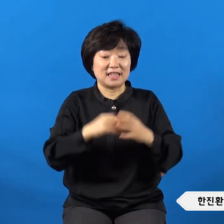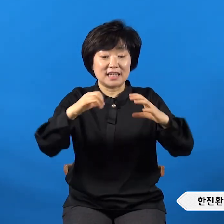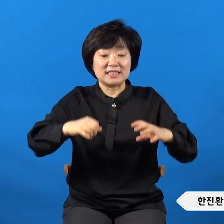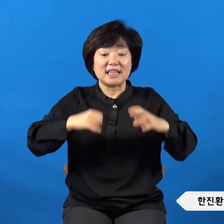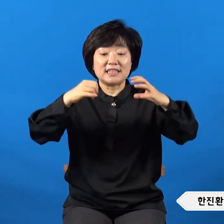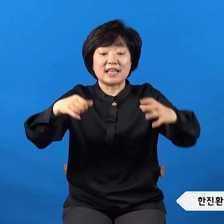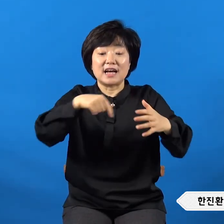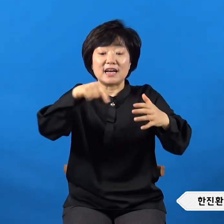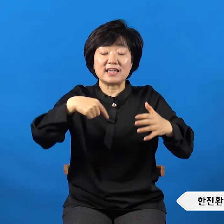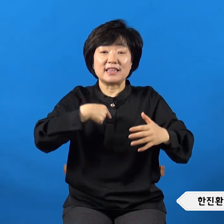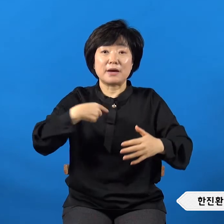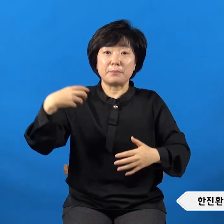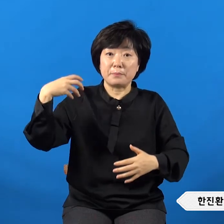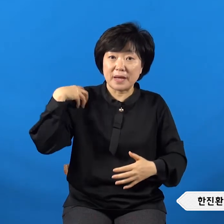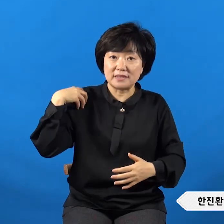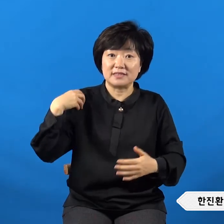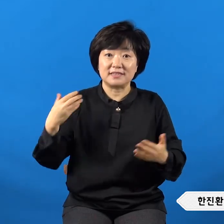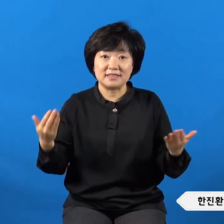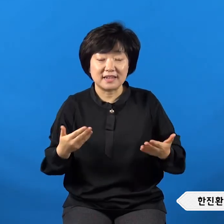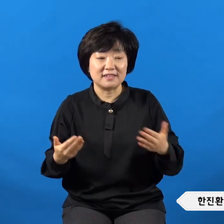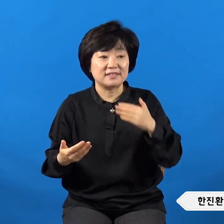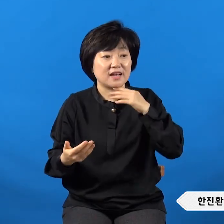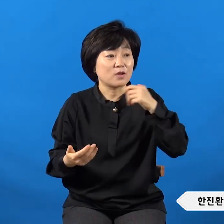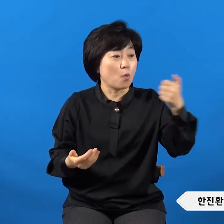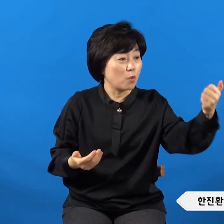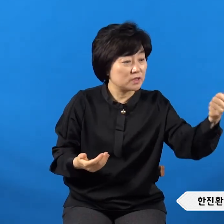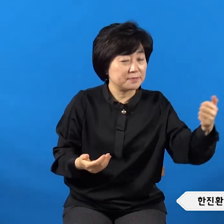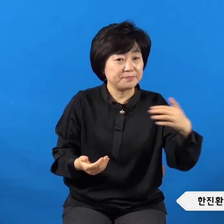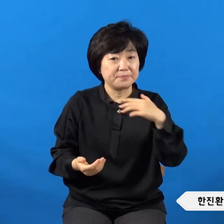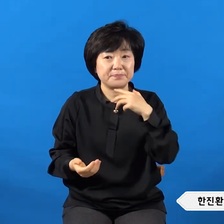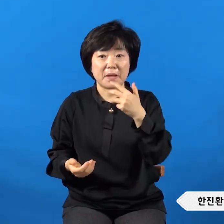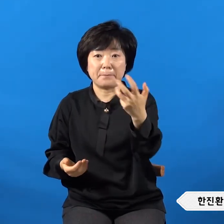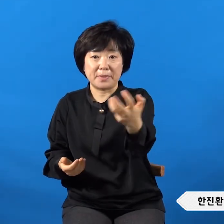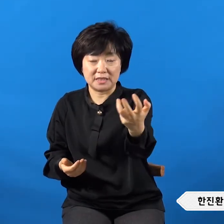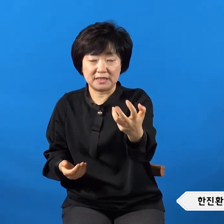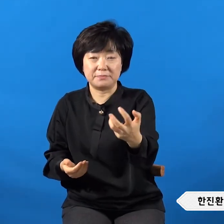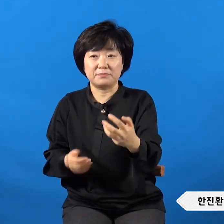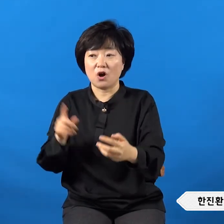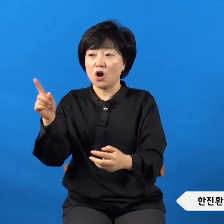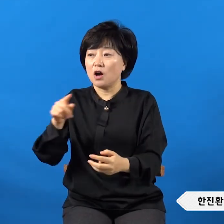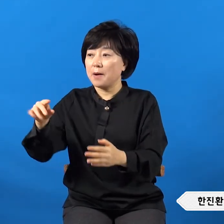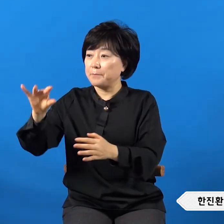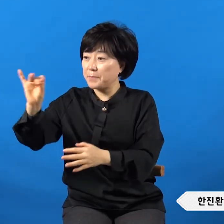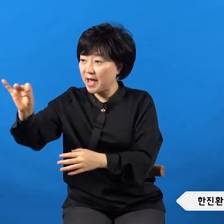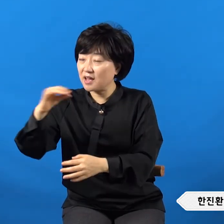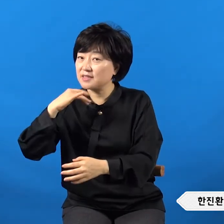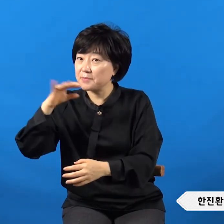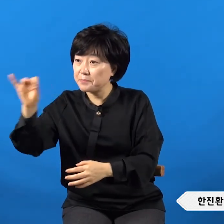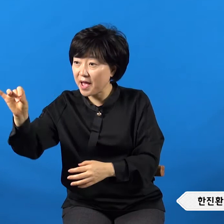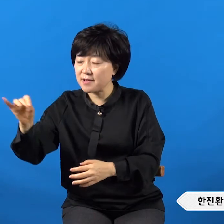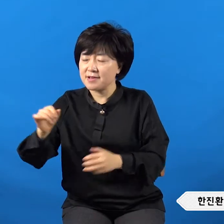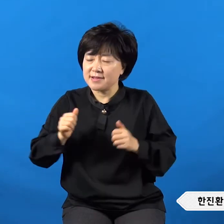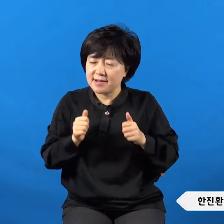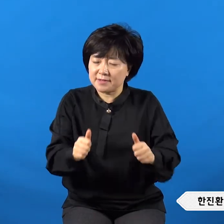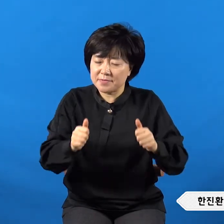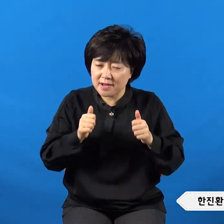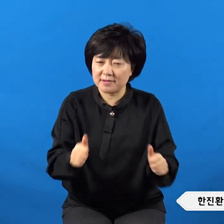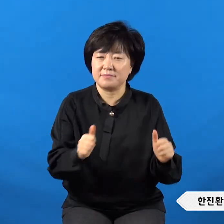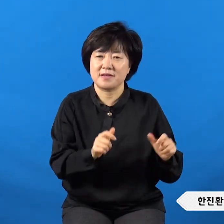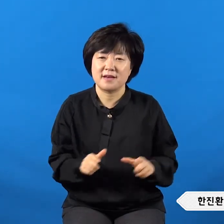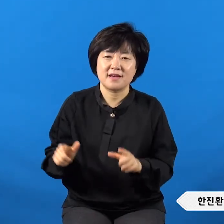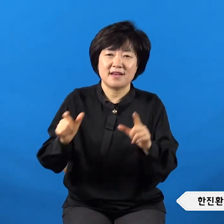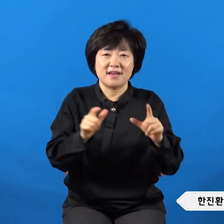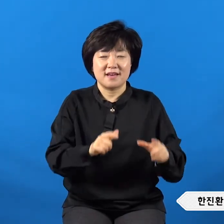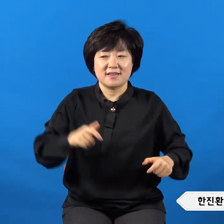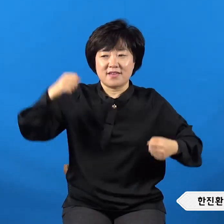이 세상이라는 무대에 나서서 어떤 사람은 50년, 어떤 사람은 80년, 어떤 사람은 100년 열심히 연기를